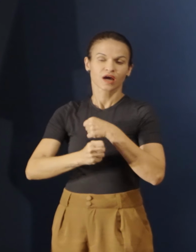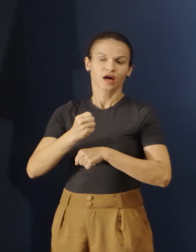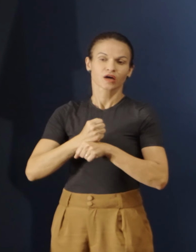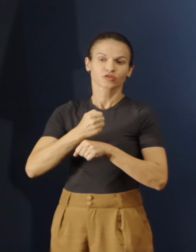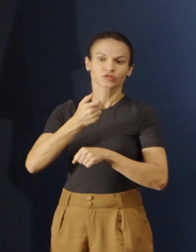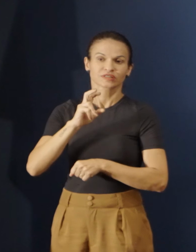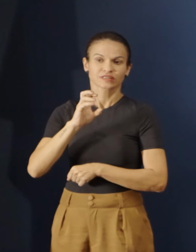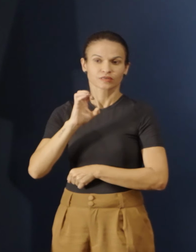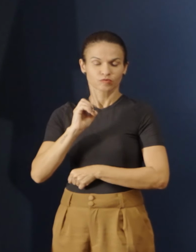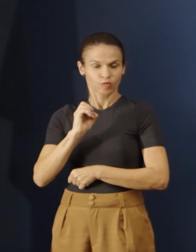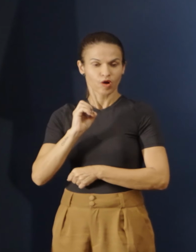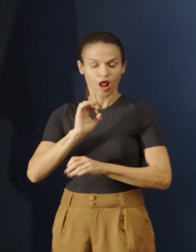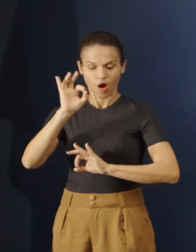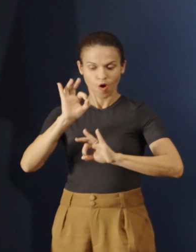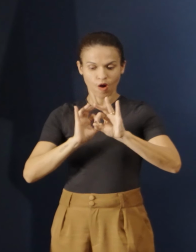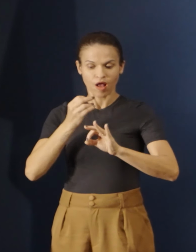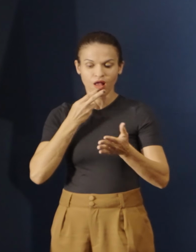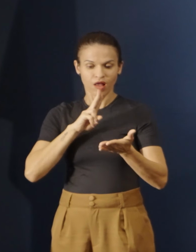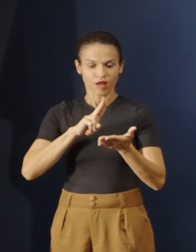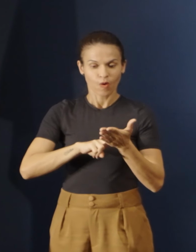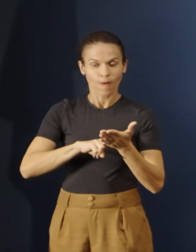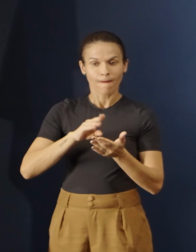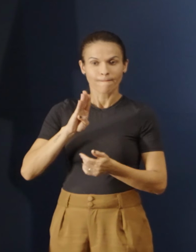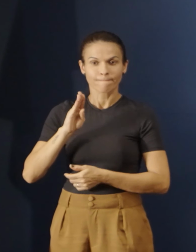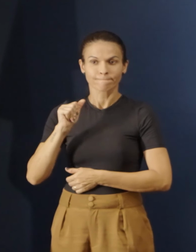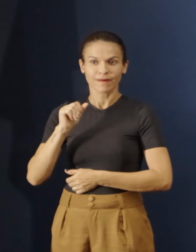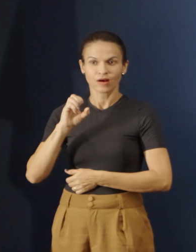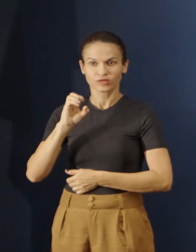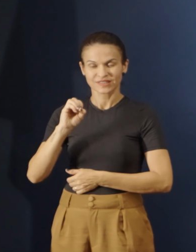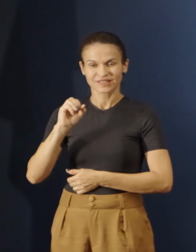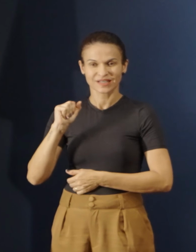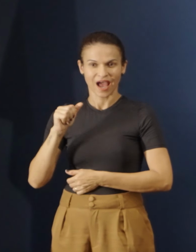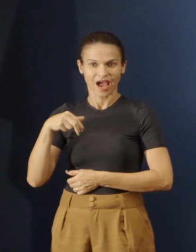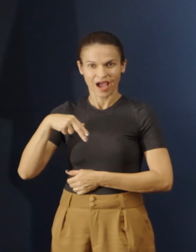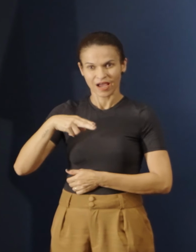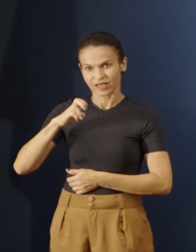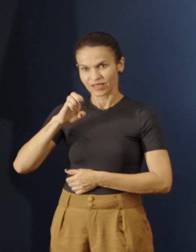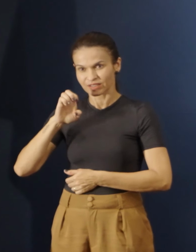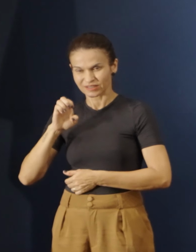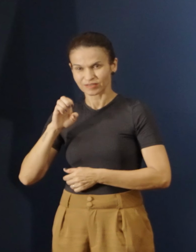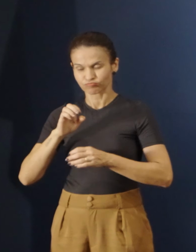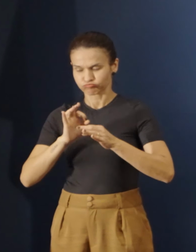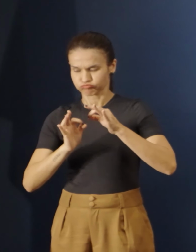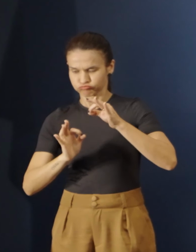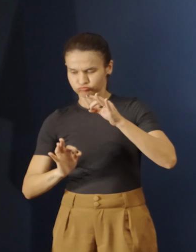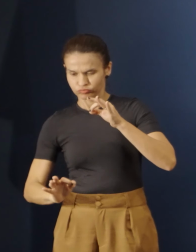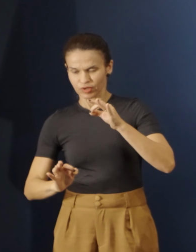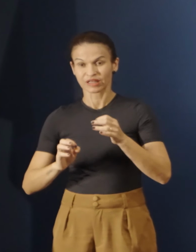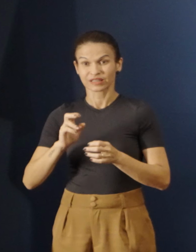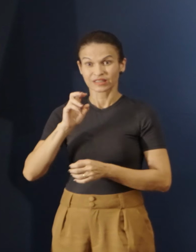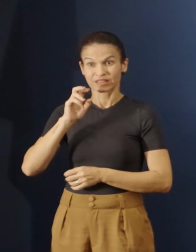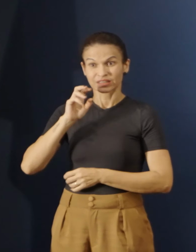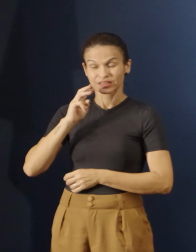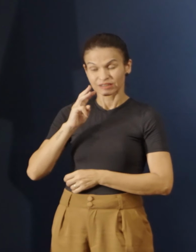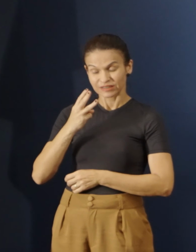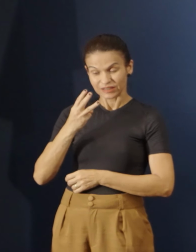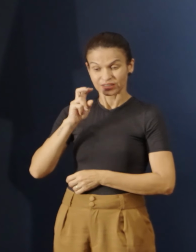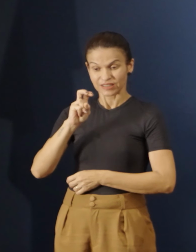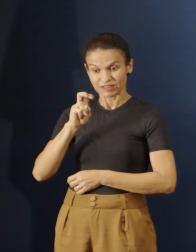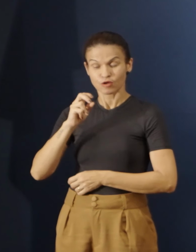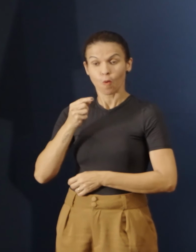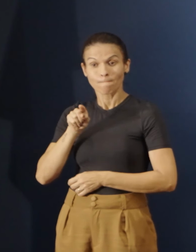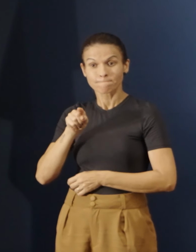organizando e publicando a correspondência do Balzac. Só que a correspondência do Balzac ela é imensa, ela é de 35 mil cartas. O arquivo tem de